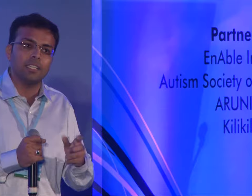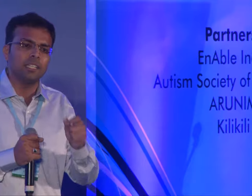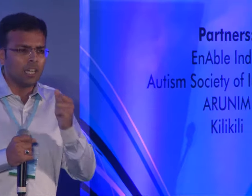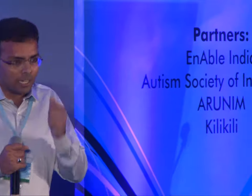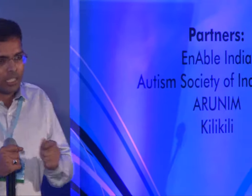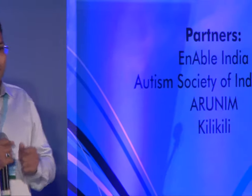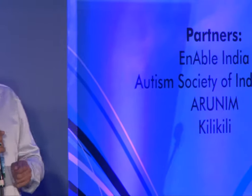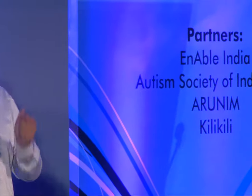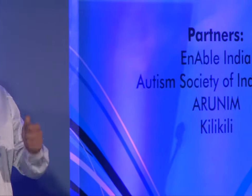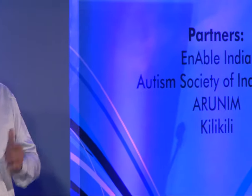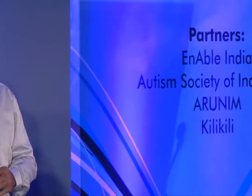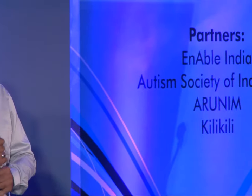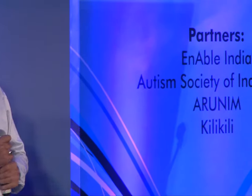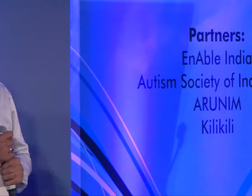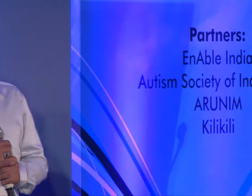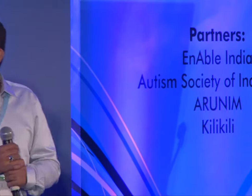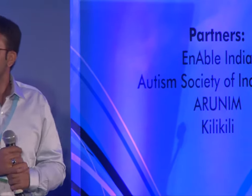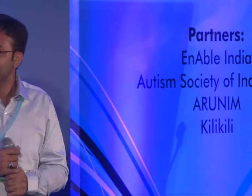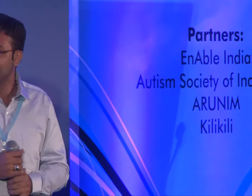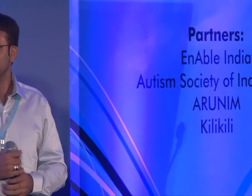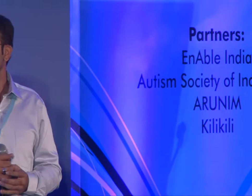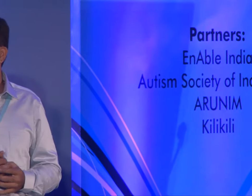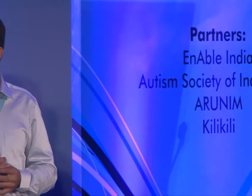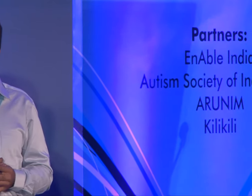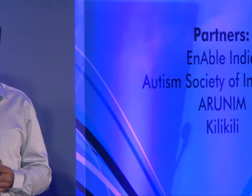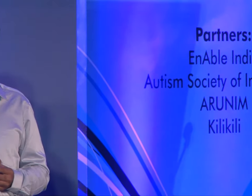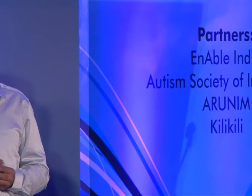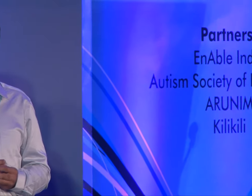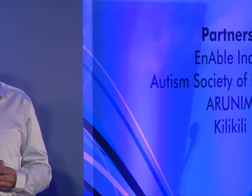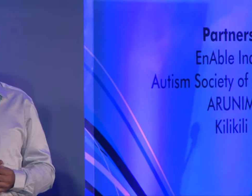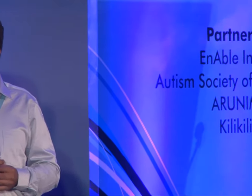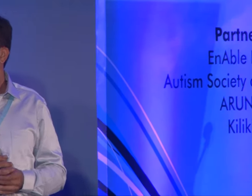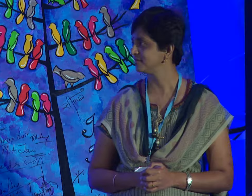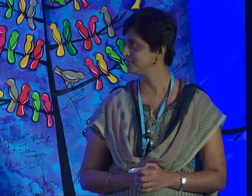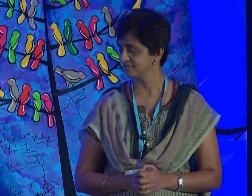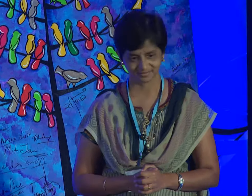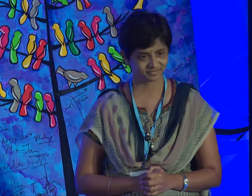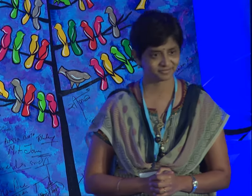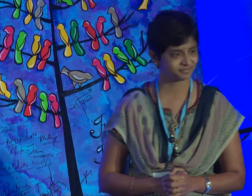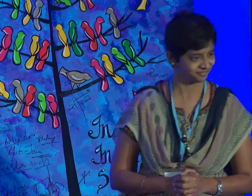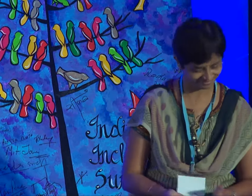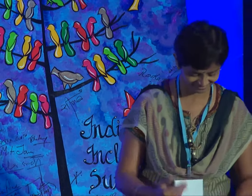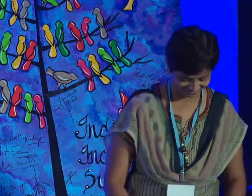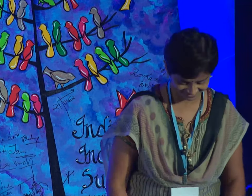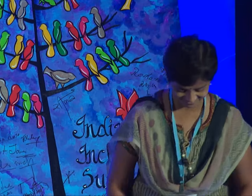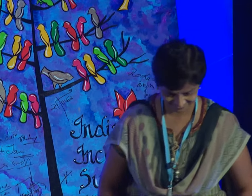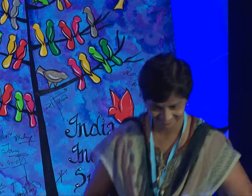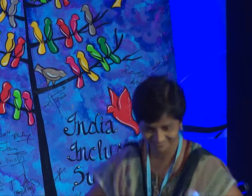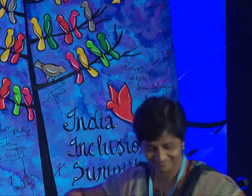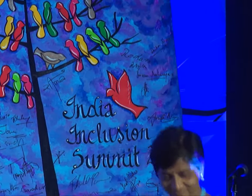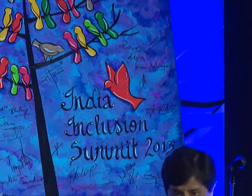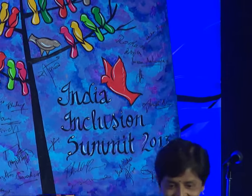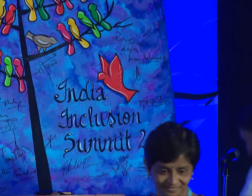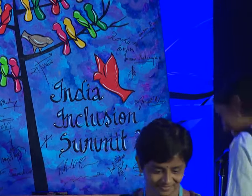फाइट करने की 100% जज्बा रखते हैं। Meet rightly pointed out that we saw a champion in